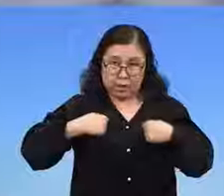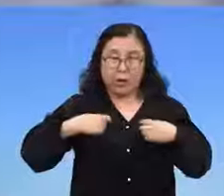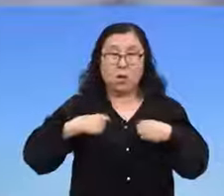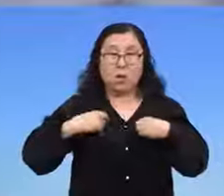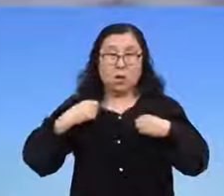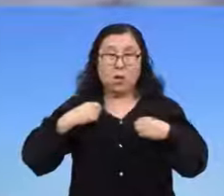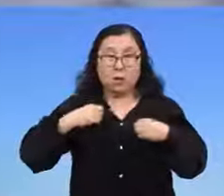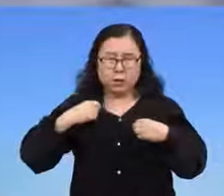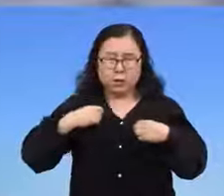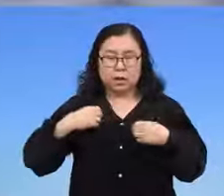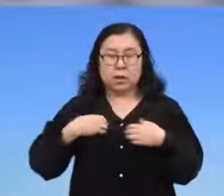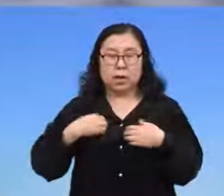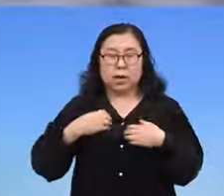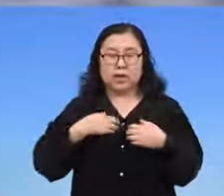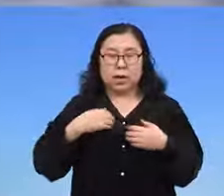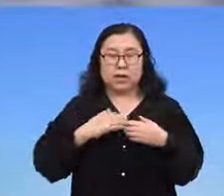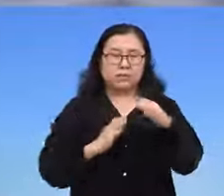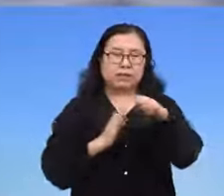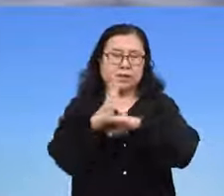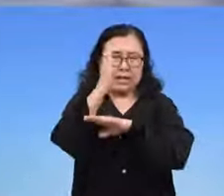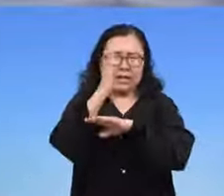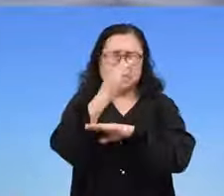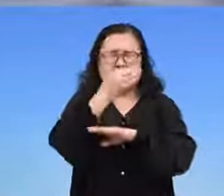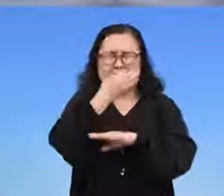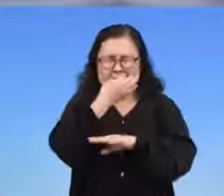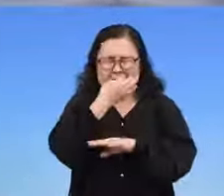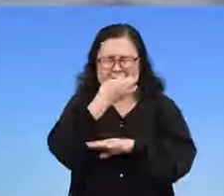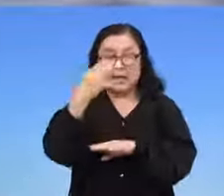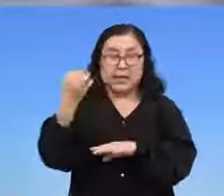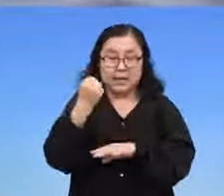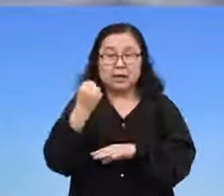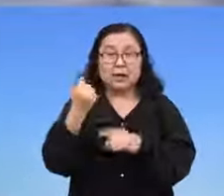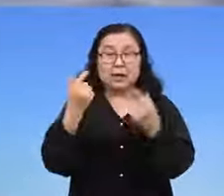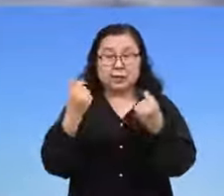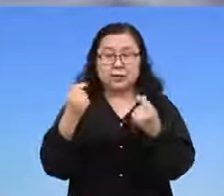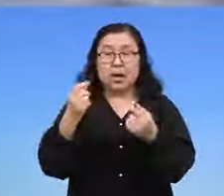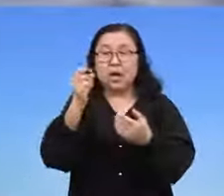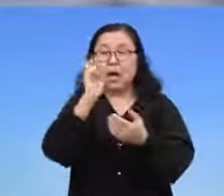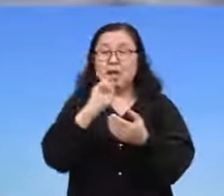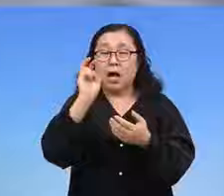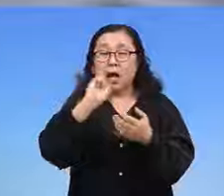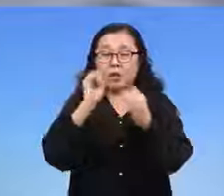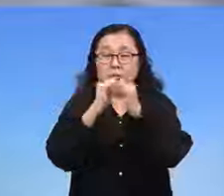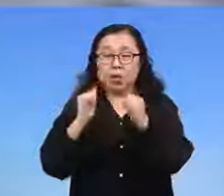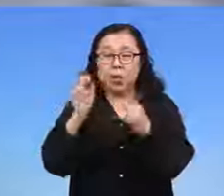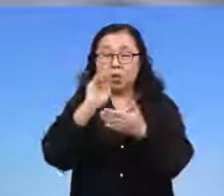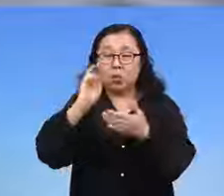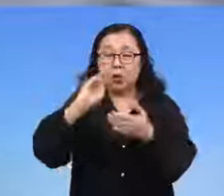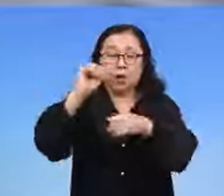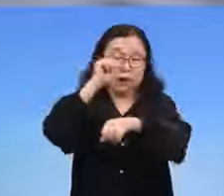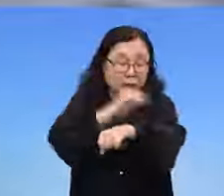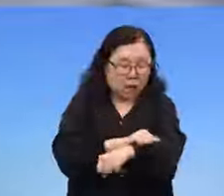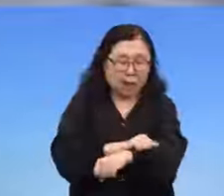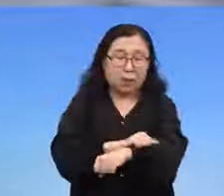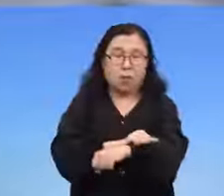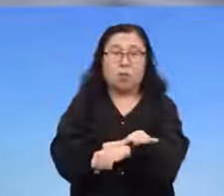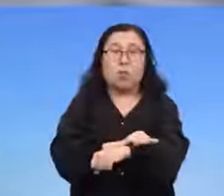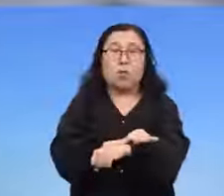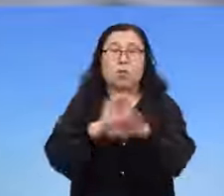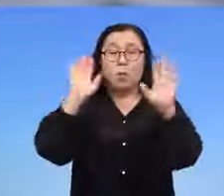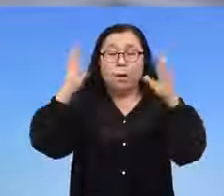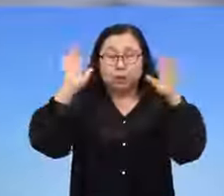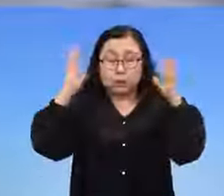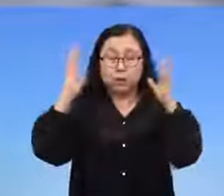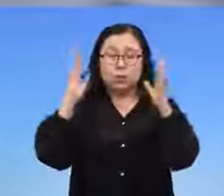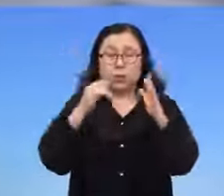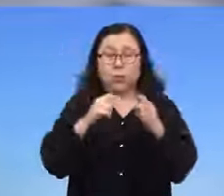옷이었습니다. 과한 욕심을 부린 것 같습니다. 무슨 뜻인지 아시겠죠? 아니, 가수가 노래 잘 부르고 사람들이 박수치고 인기